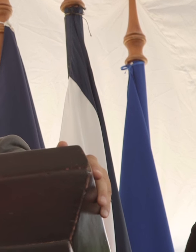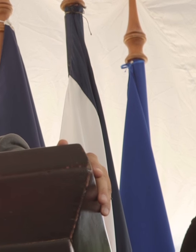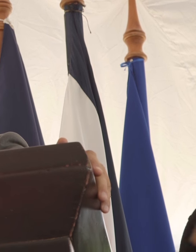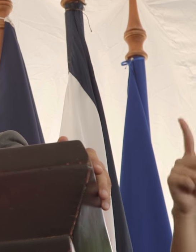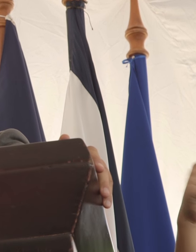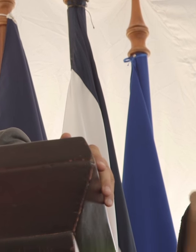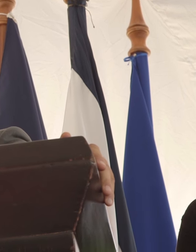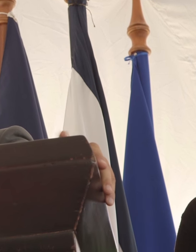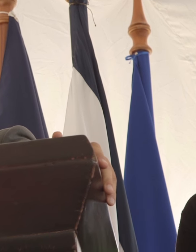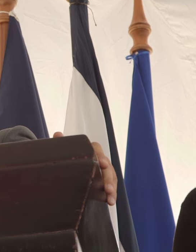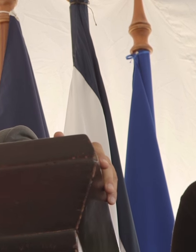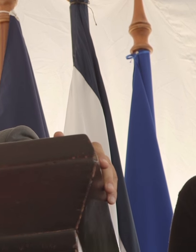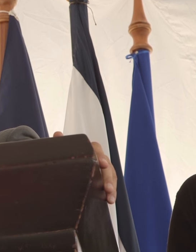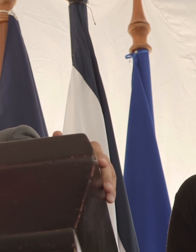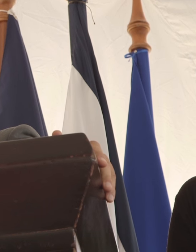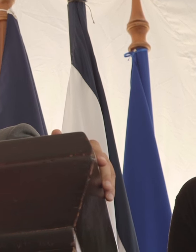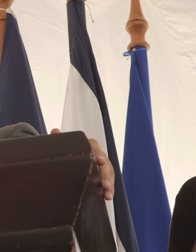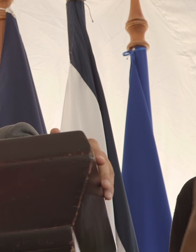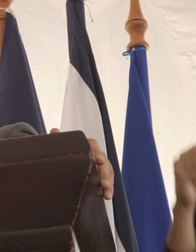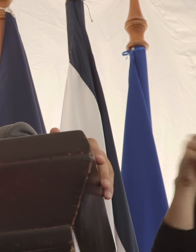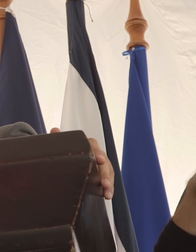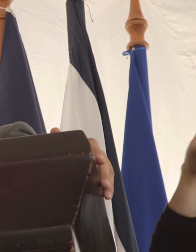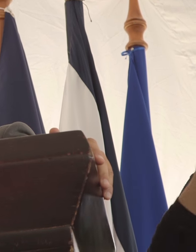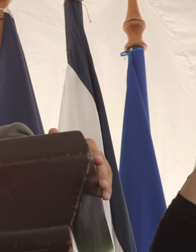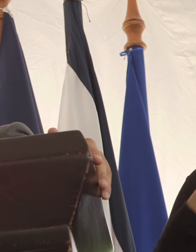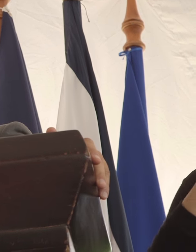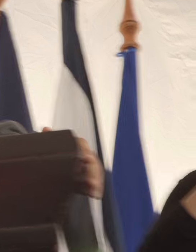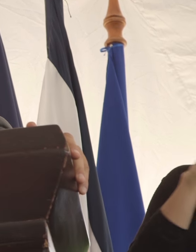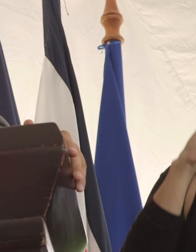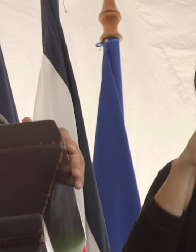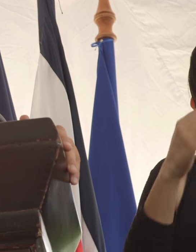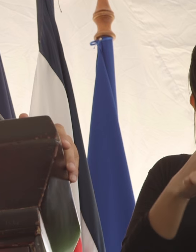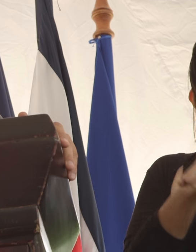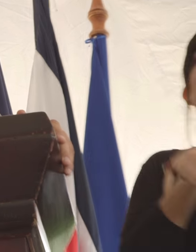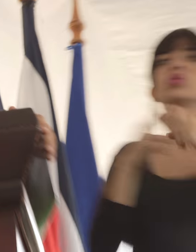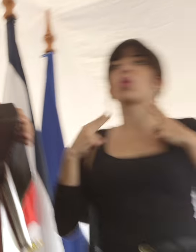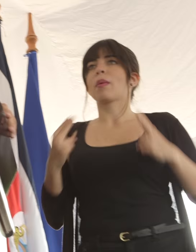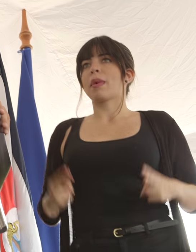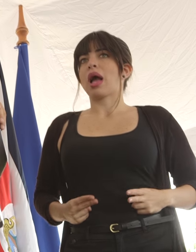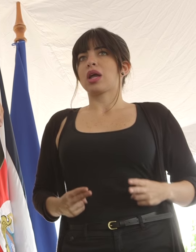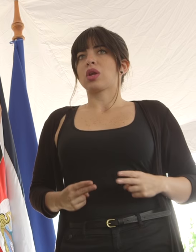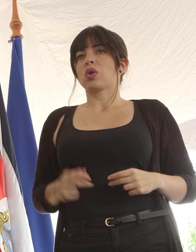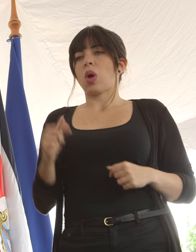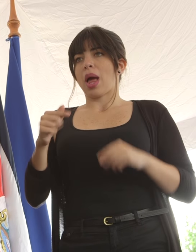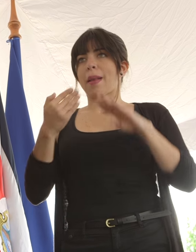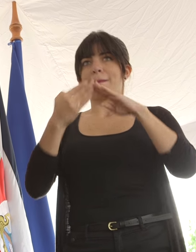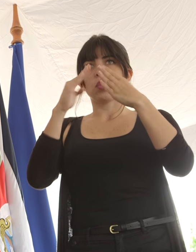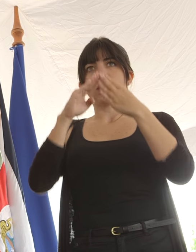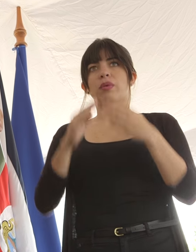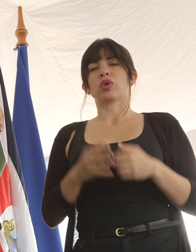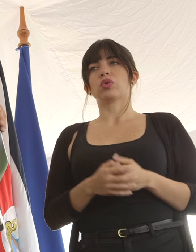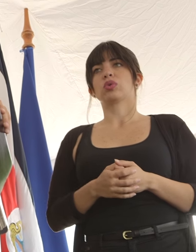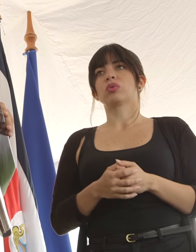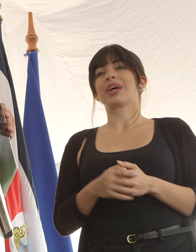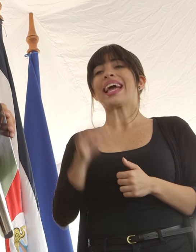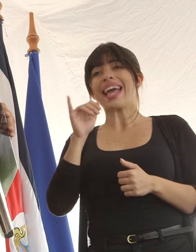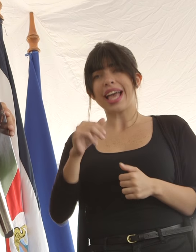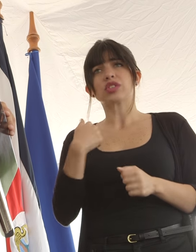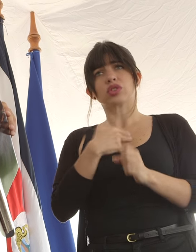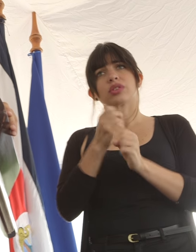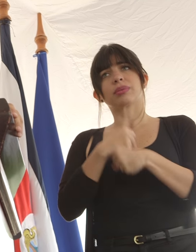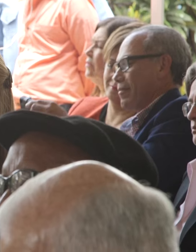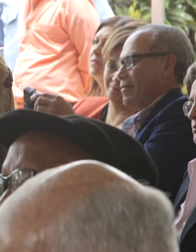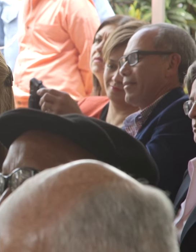lo que estamos haciendo es abonando en solidaridad y en progreso humano a este pueblo. Eso es lo que estamos